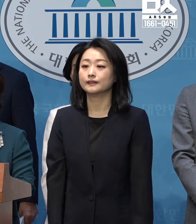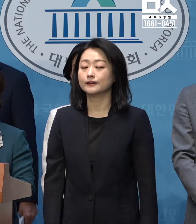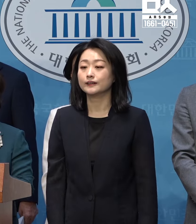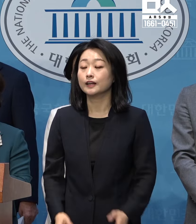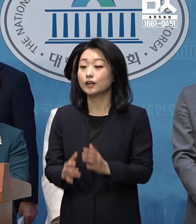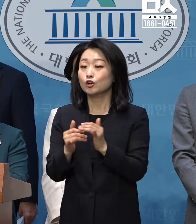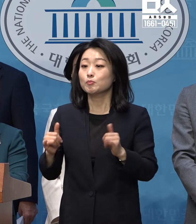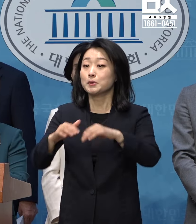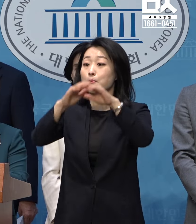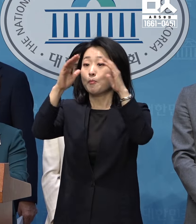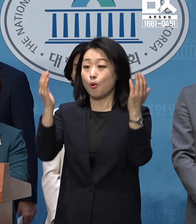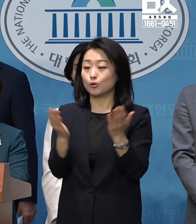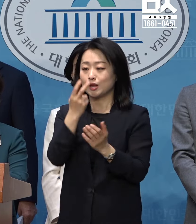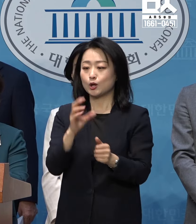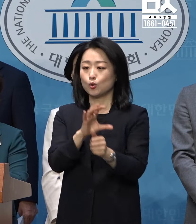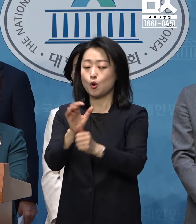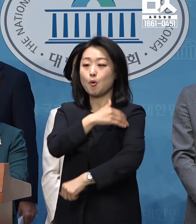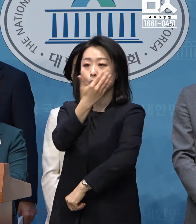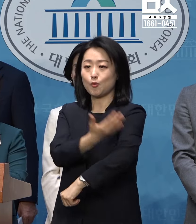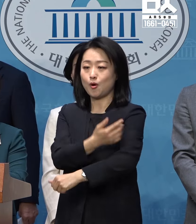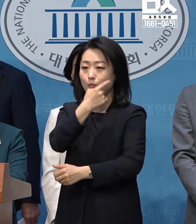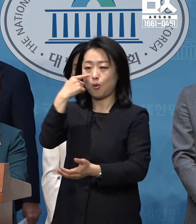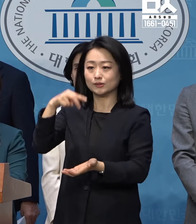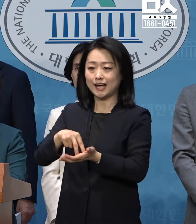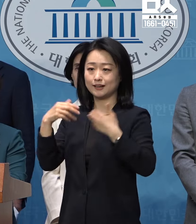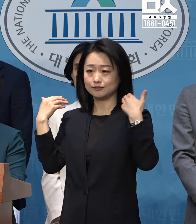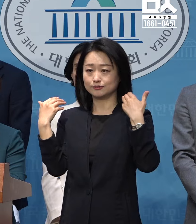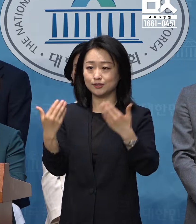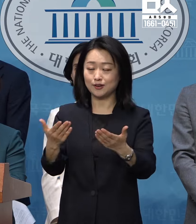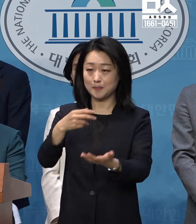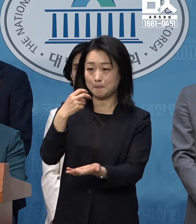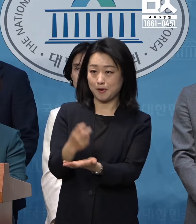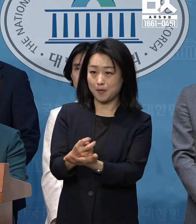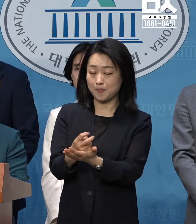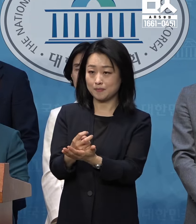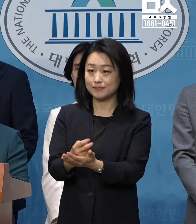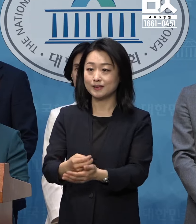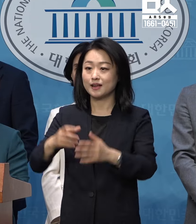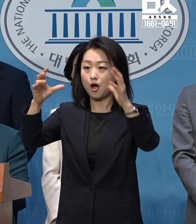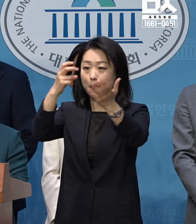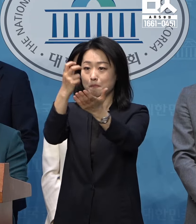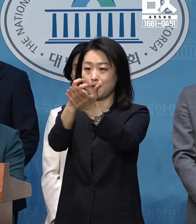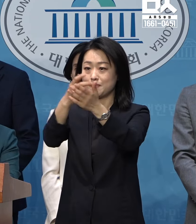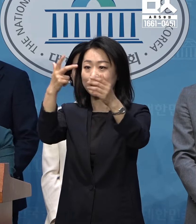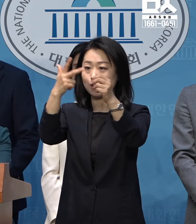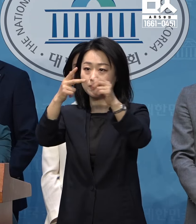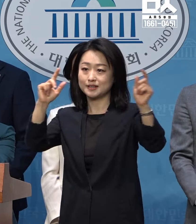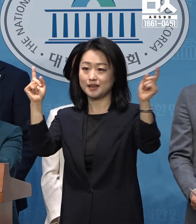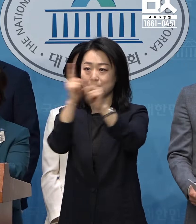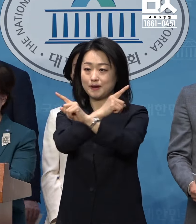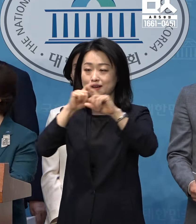국민 모두의 돌봄권 보장으로 제7.1공학의 문을 열겠습니다.